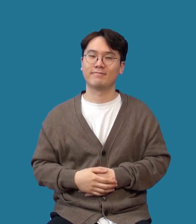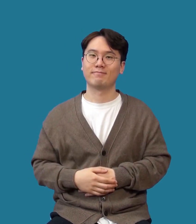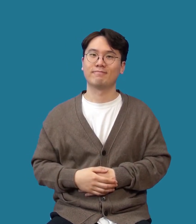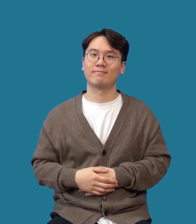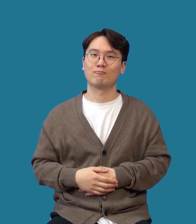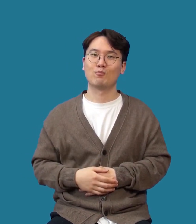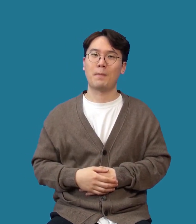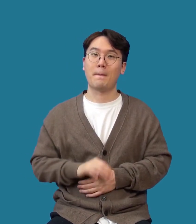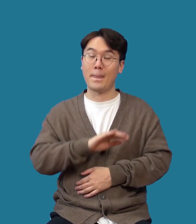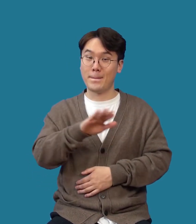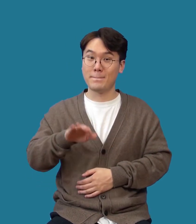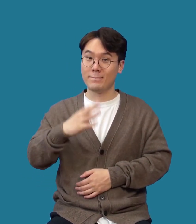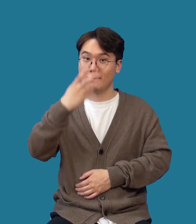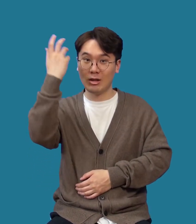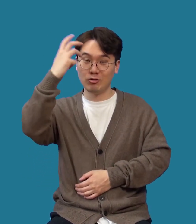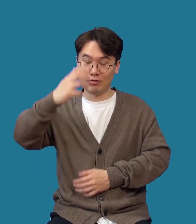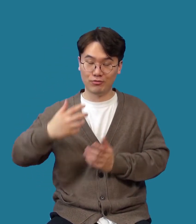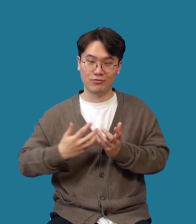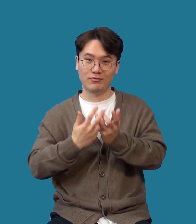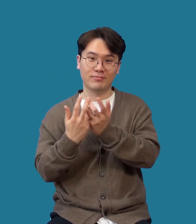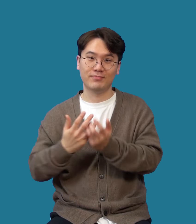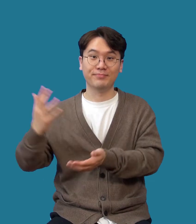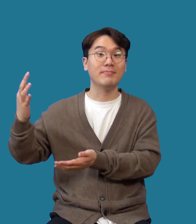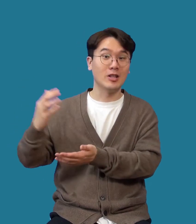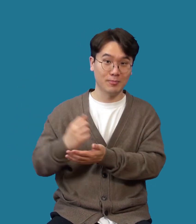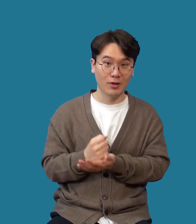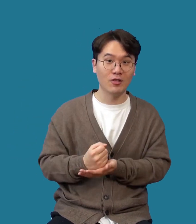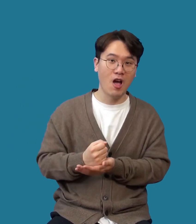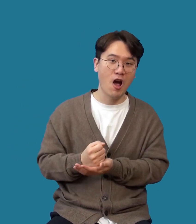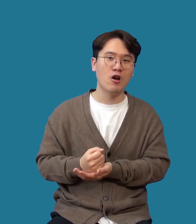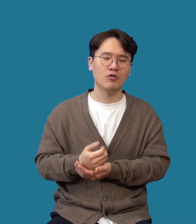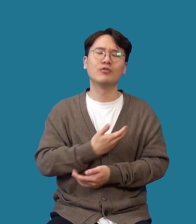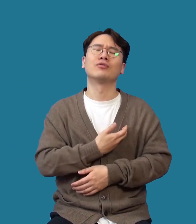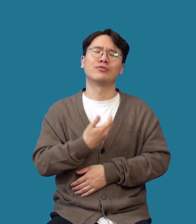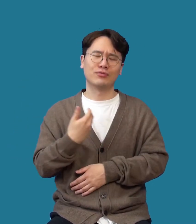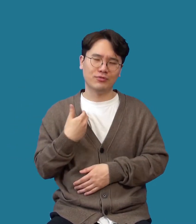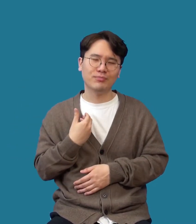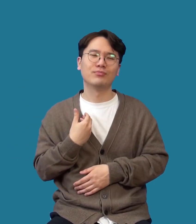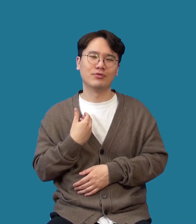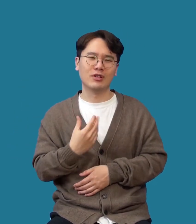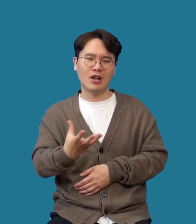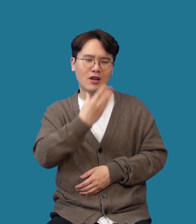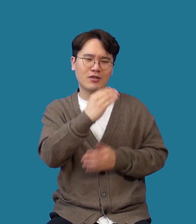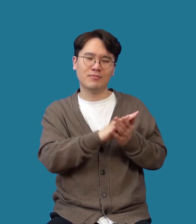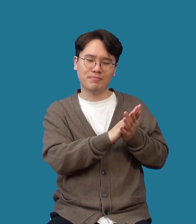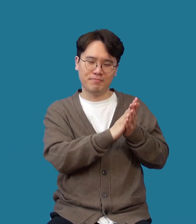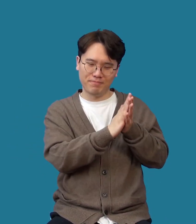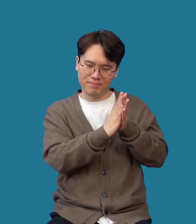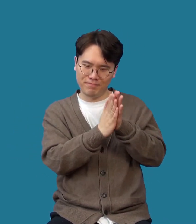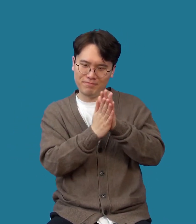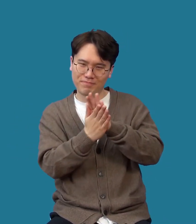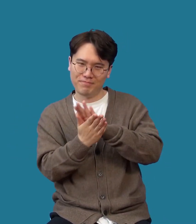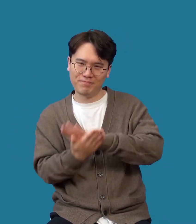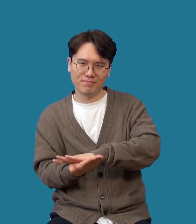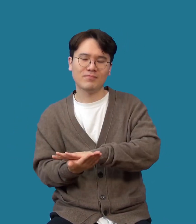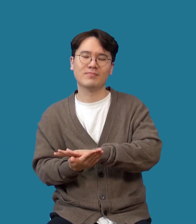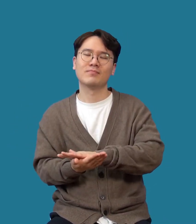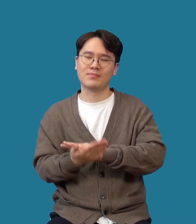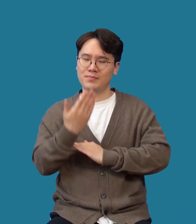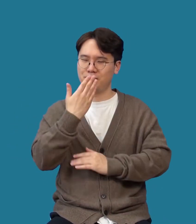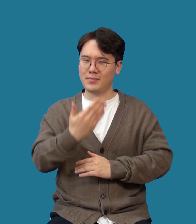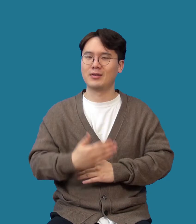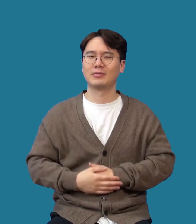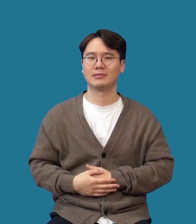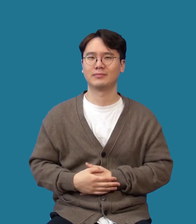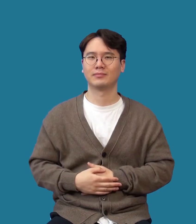우리가 성령 충만을 받으면 그래서 얼마든지 성화의 싸움을 승리하면서 싸울 수가 있습니다.